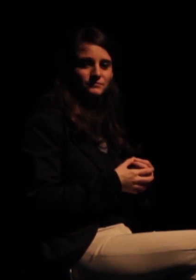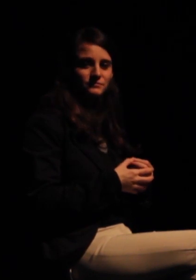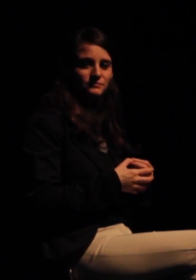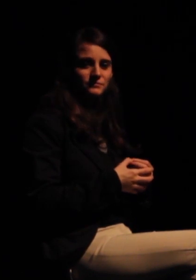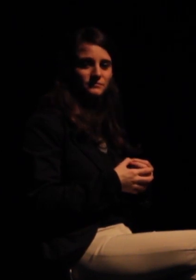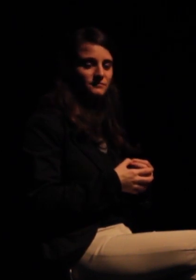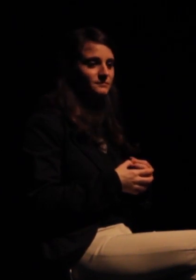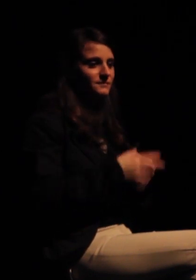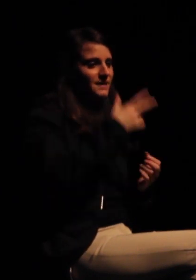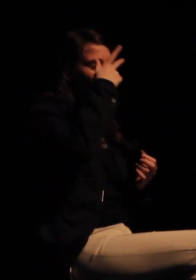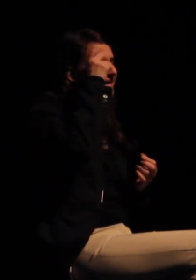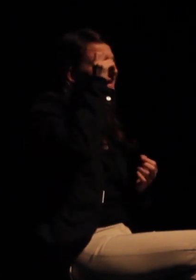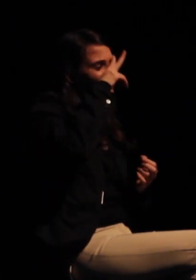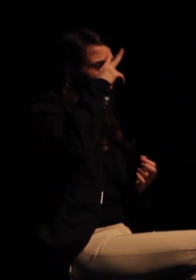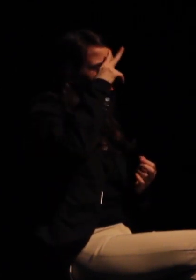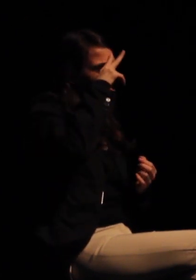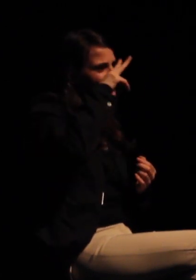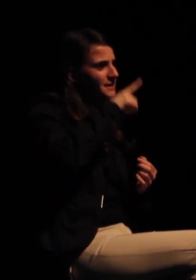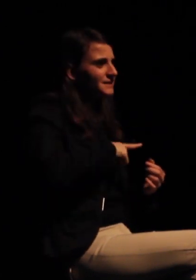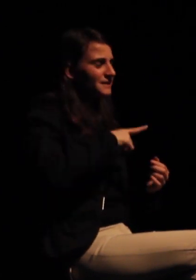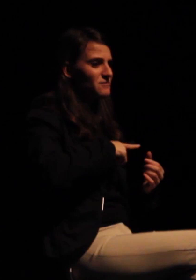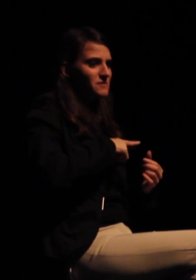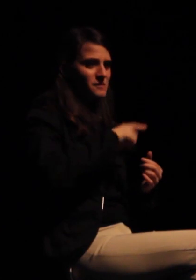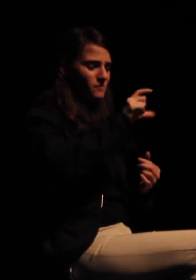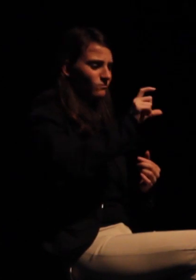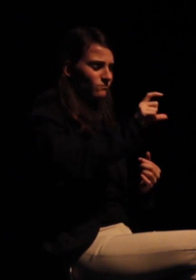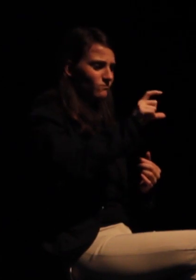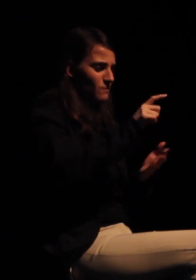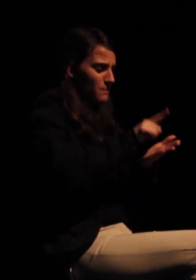mais antigos se lembram de que haviam blocos imensos